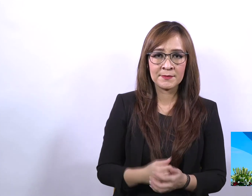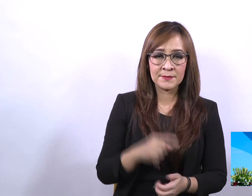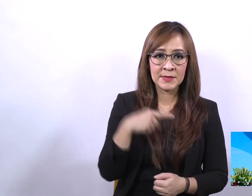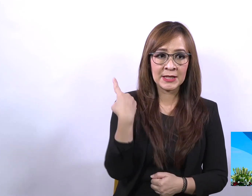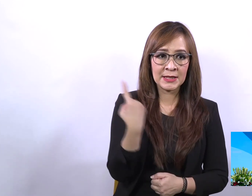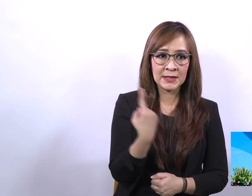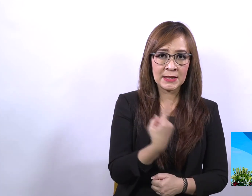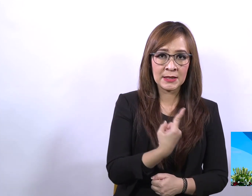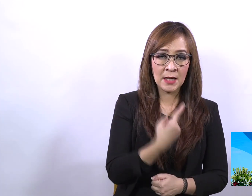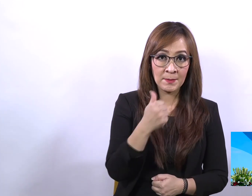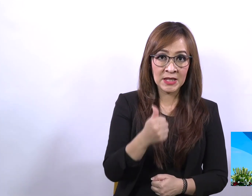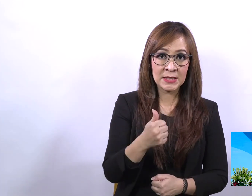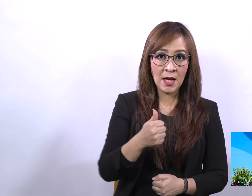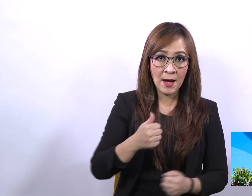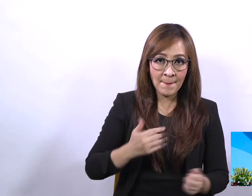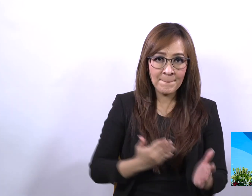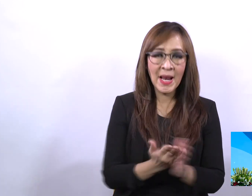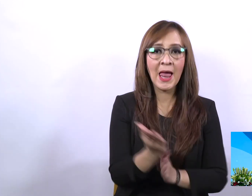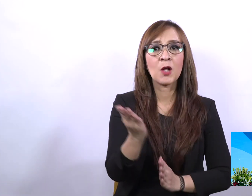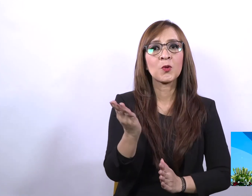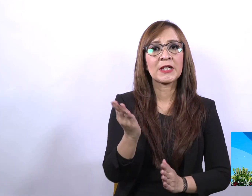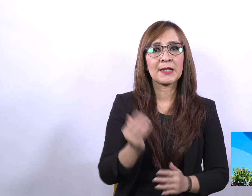kita prajurit